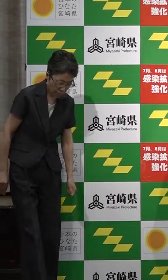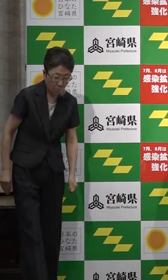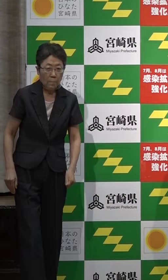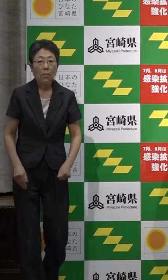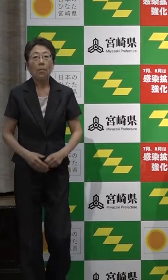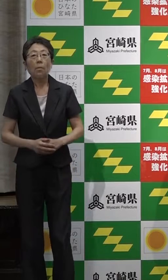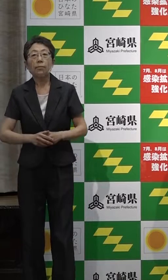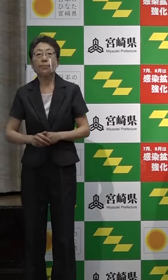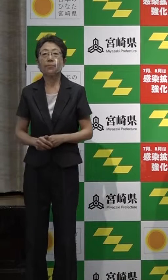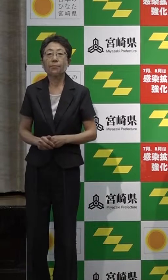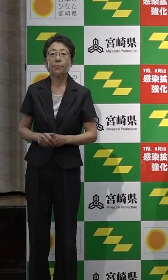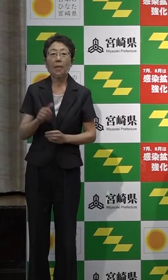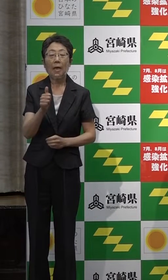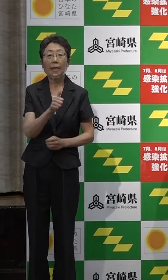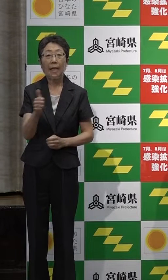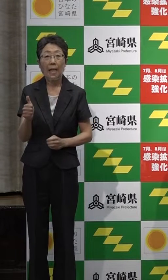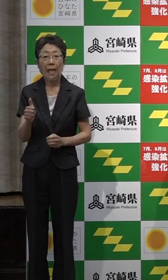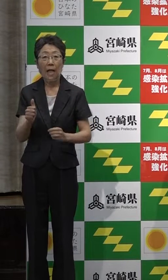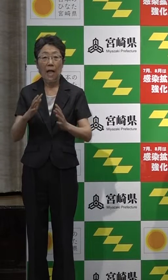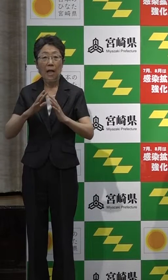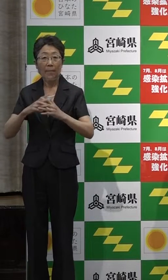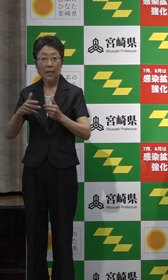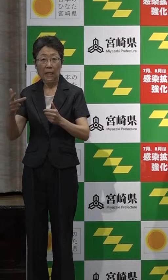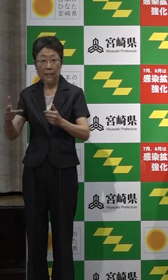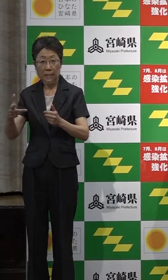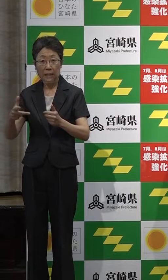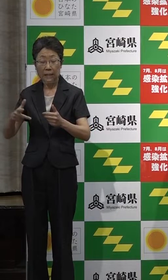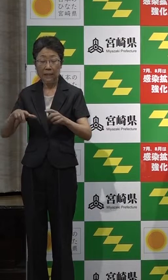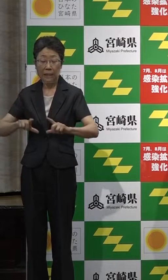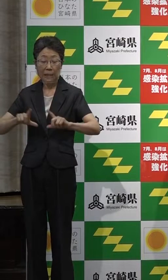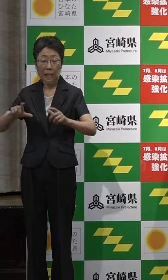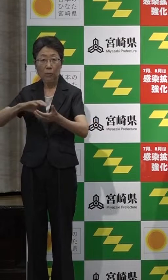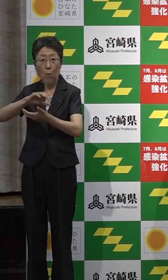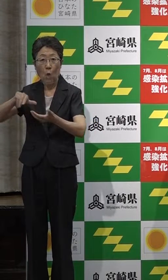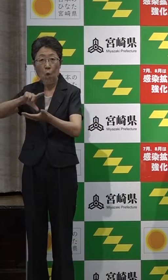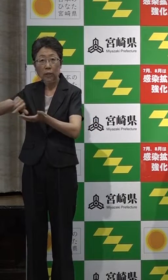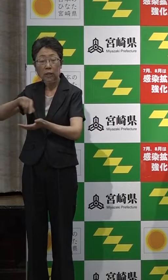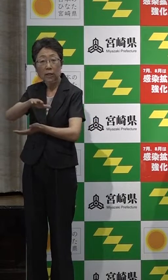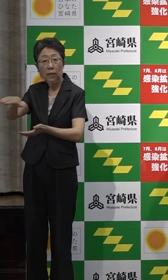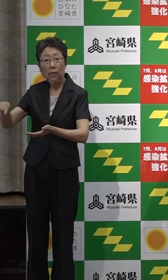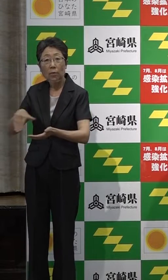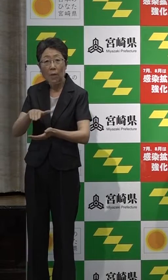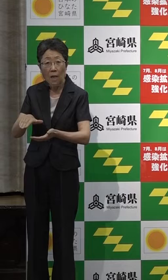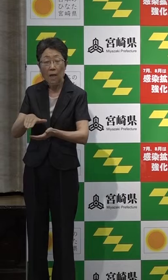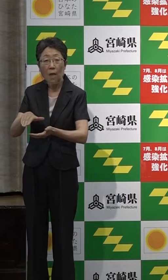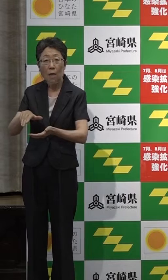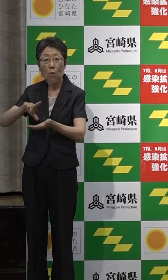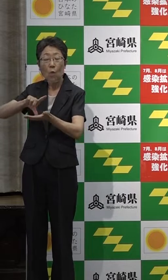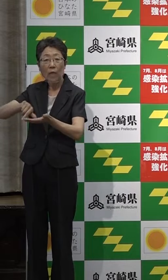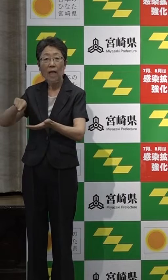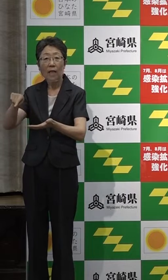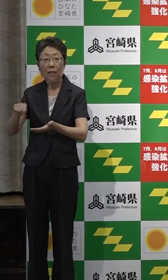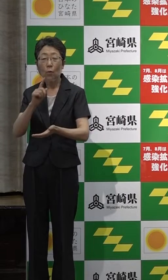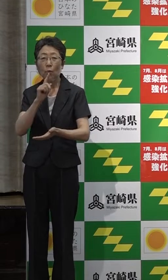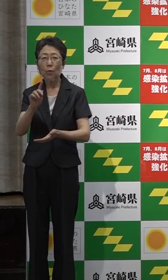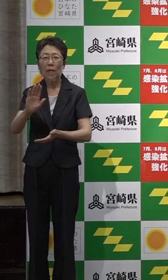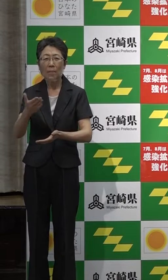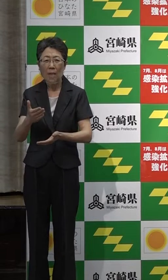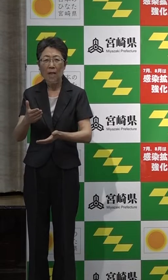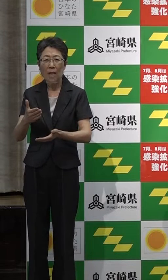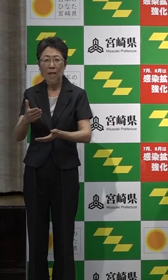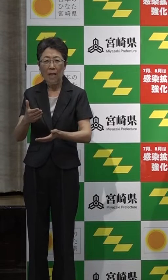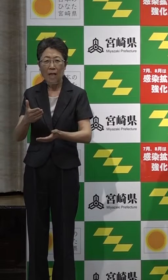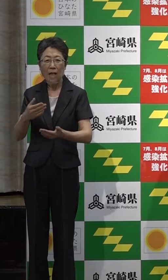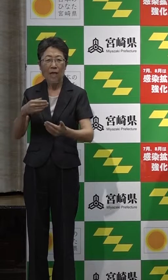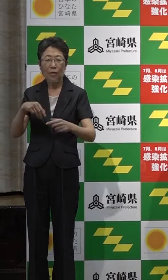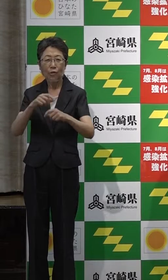。ただ宮崎東諸方検疫につきましては、宮崎東諸方検疫といっても、要はこの宮崎